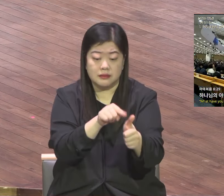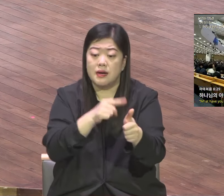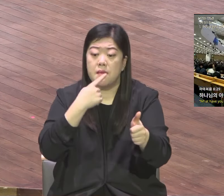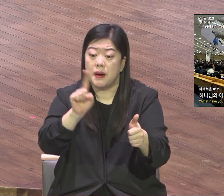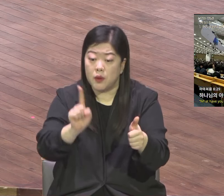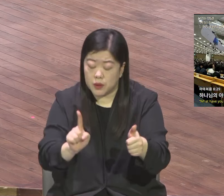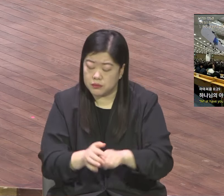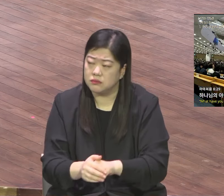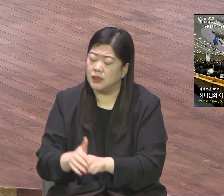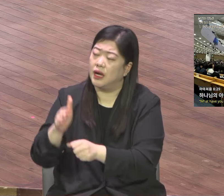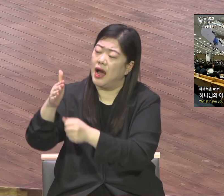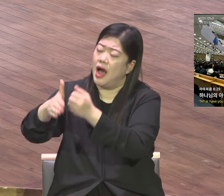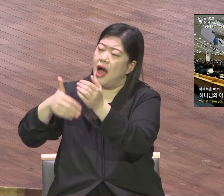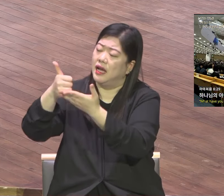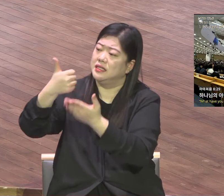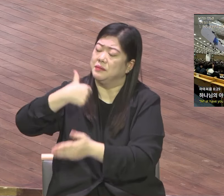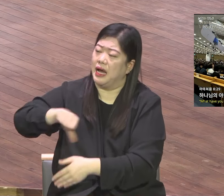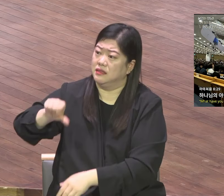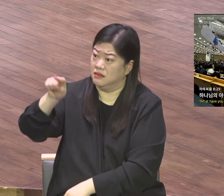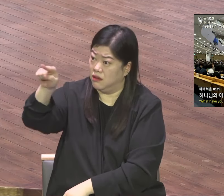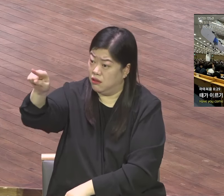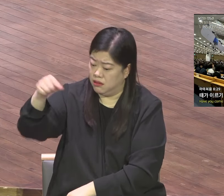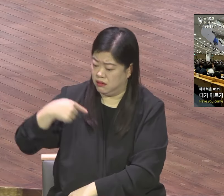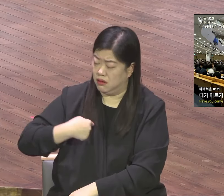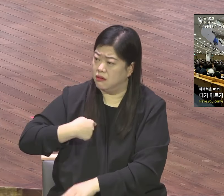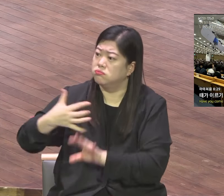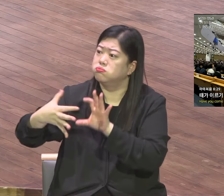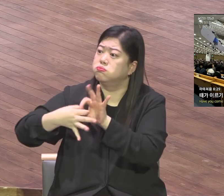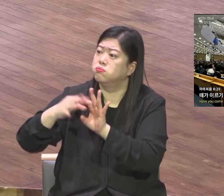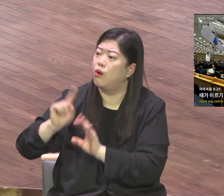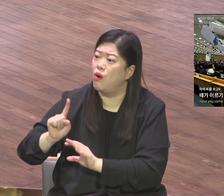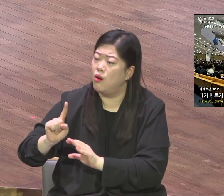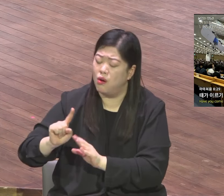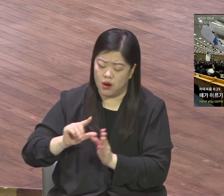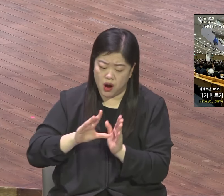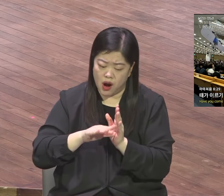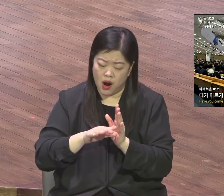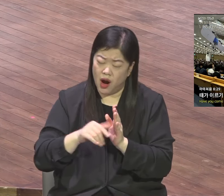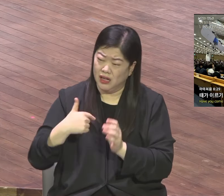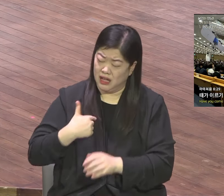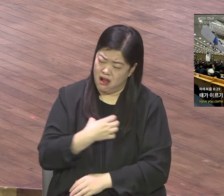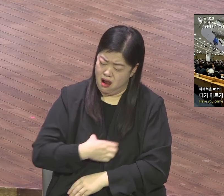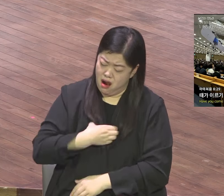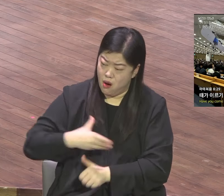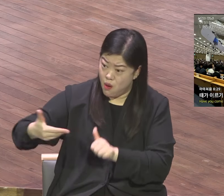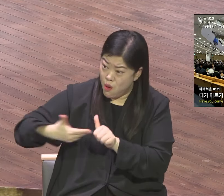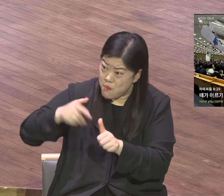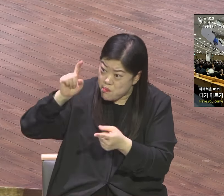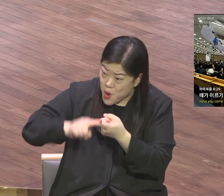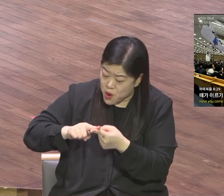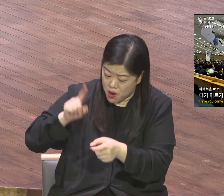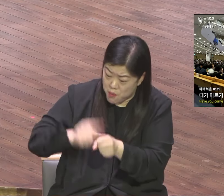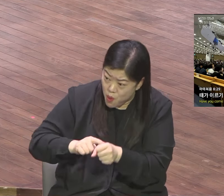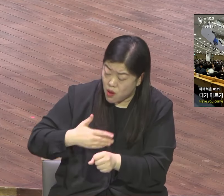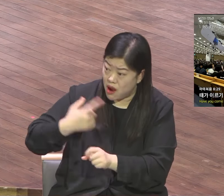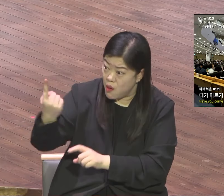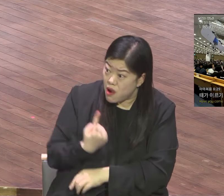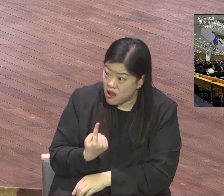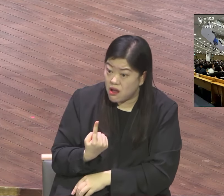아들이여 우리가 당신과 무슨 상관이 있나이까 때가 이르기 전에 우리를 괴롭게 하려고 여기 오셨나이까